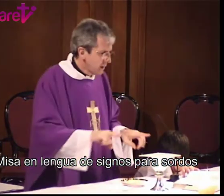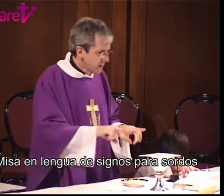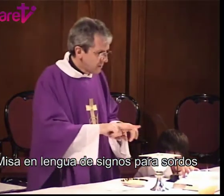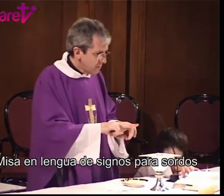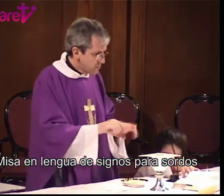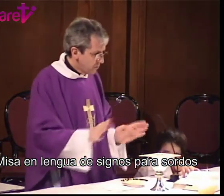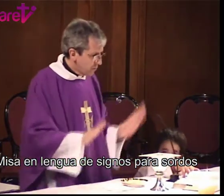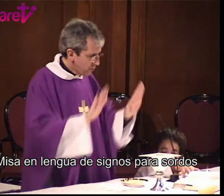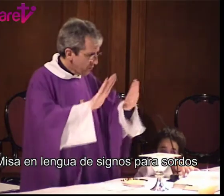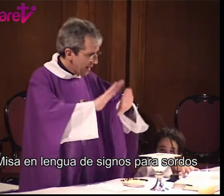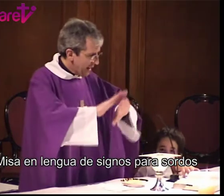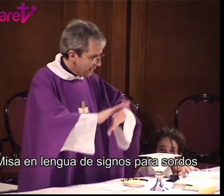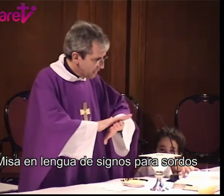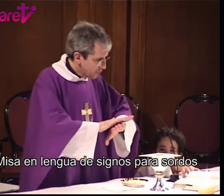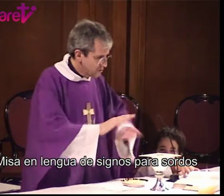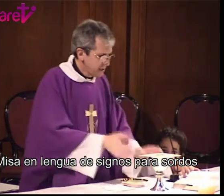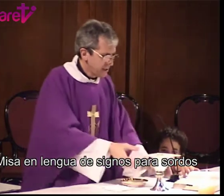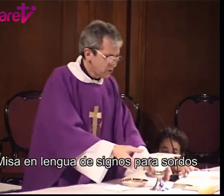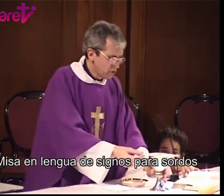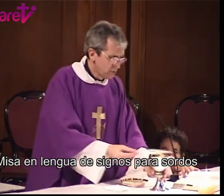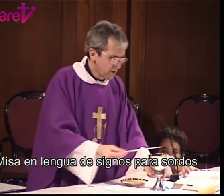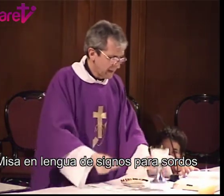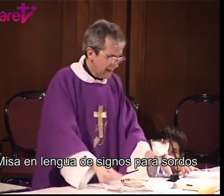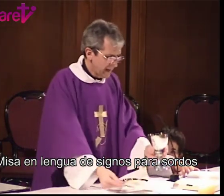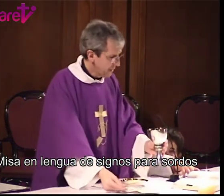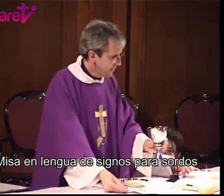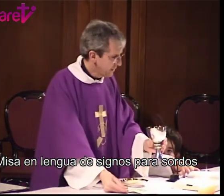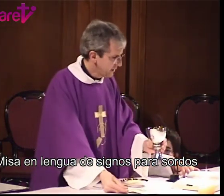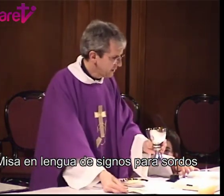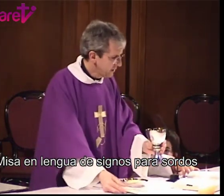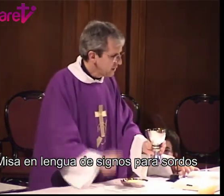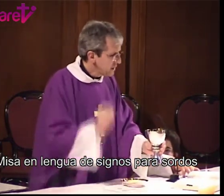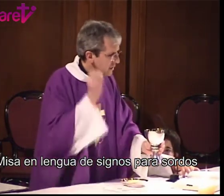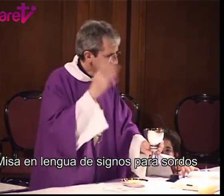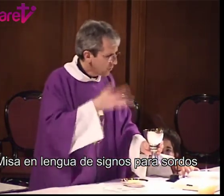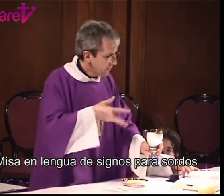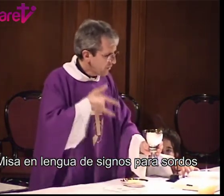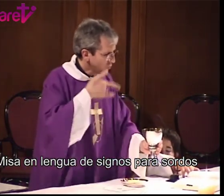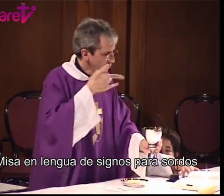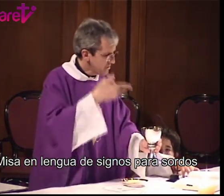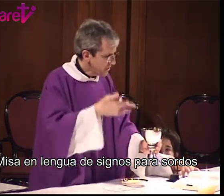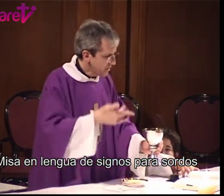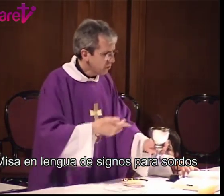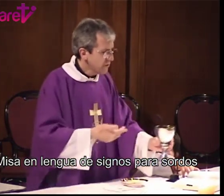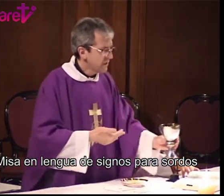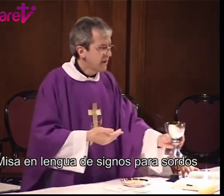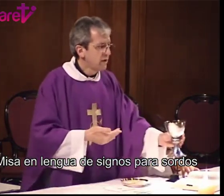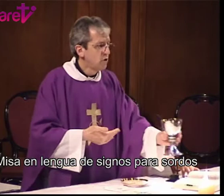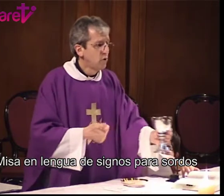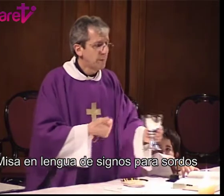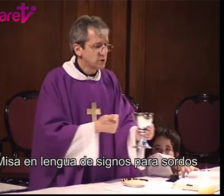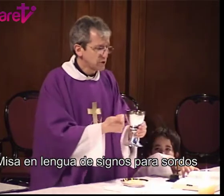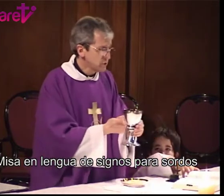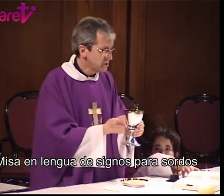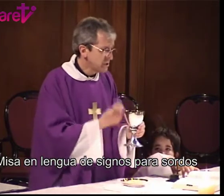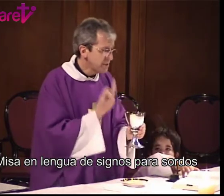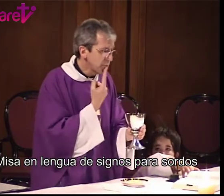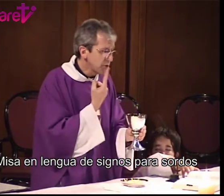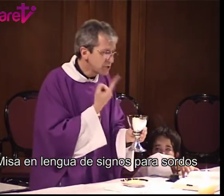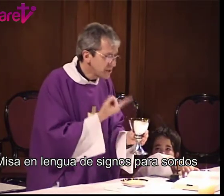Del mismo modo, aquella noche tomó el cáliz y, proclamando tu misericordia, lo pasó a sus discípulos